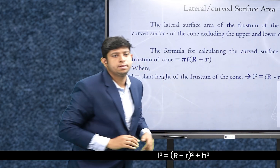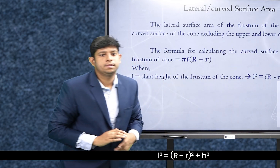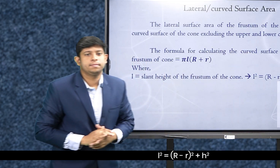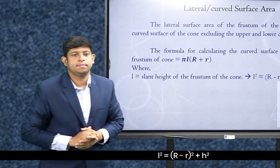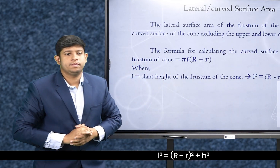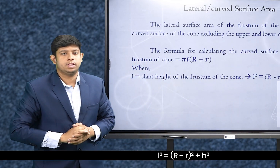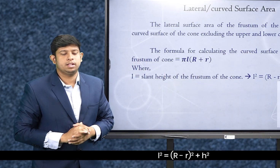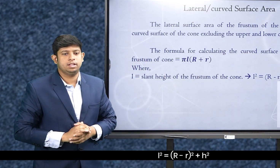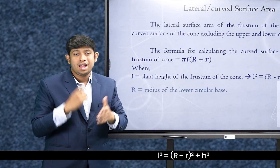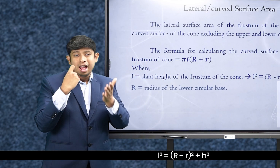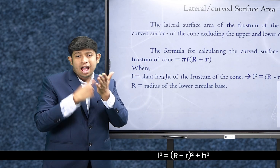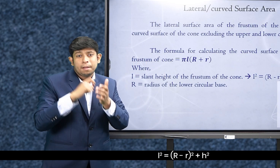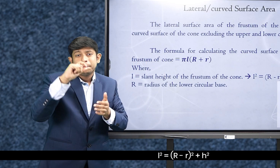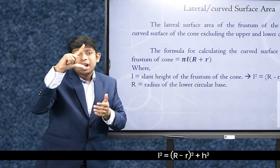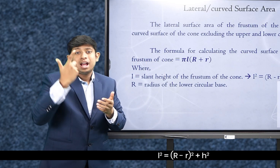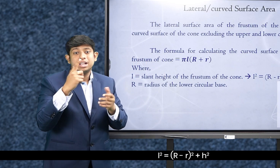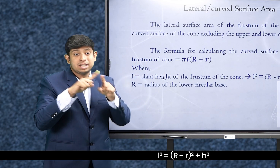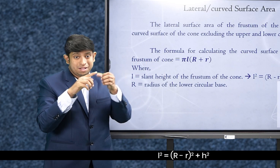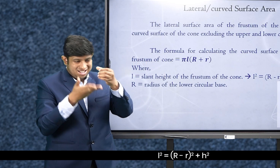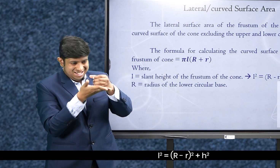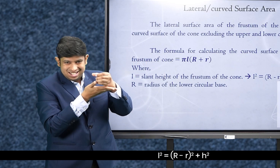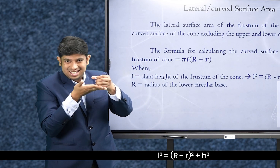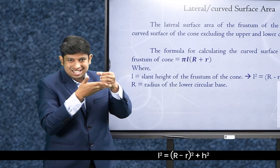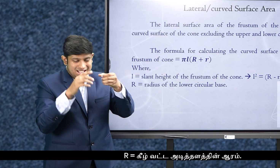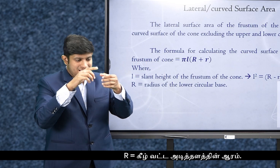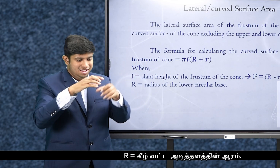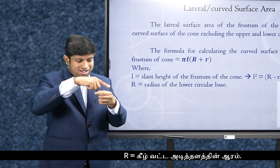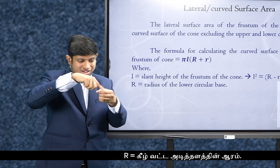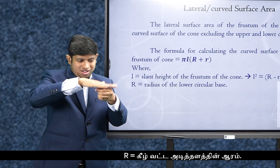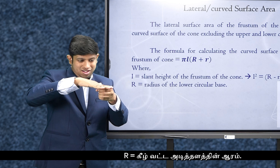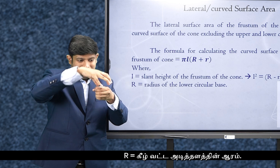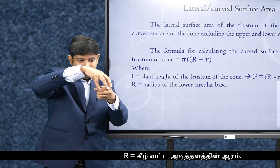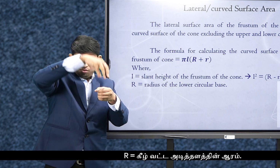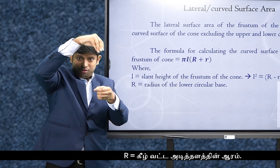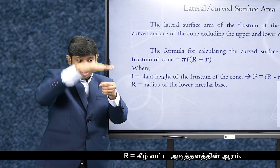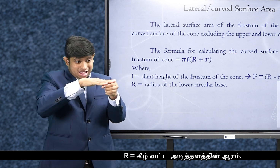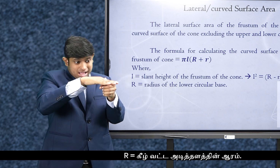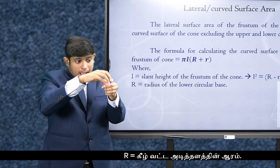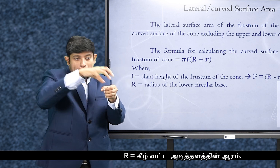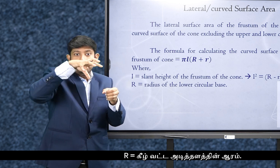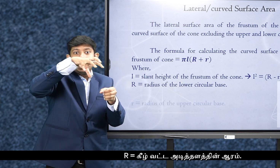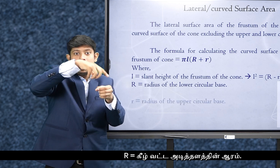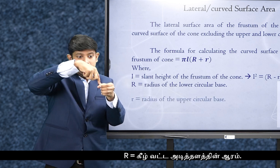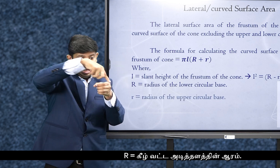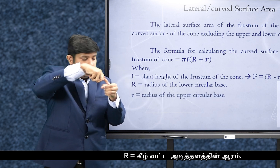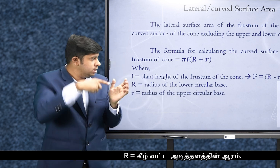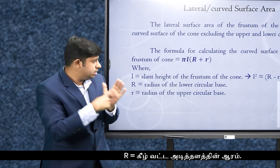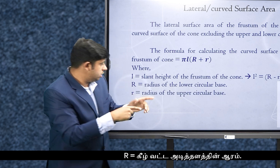மேலிலக்கு 2 கூட்டல் எச் மேலிலக்கு 2. பெரிய ஆர் ஈடு கீழ்வட்ட அடிகண்டத்தின்